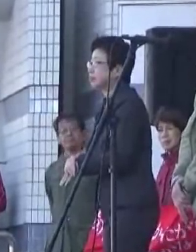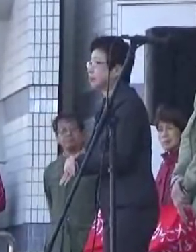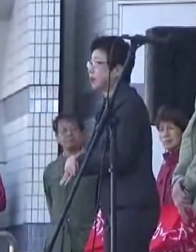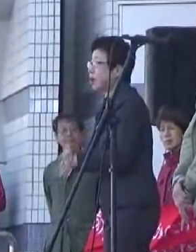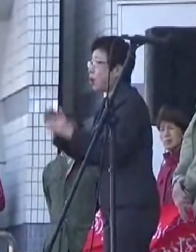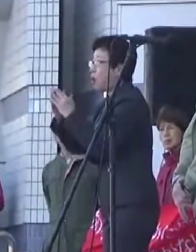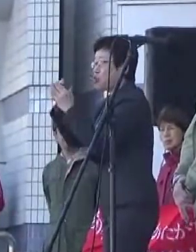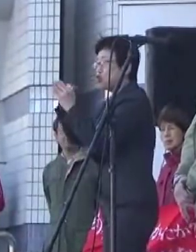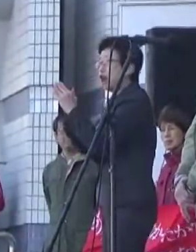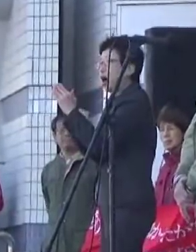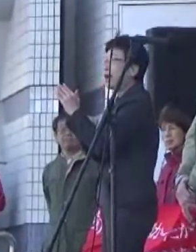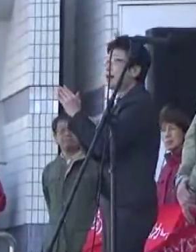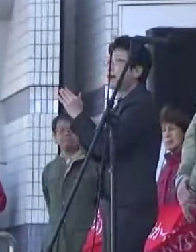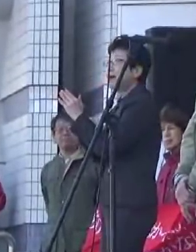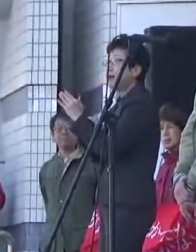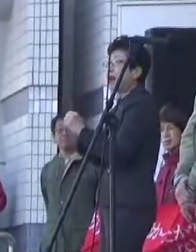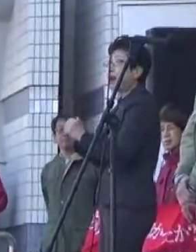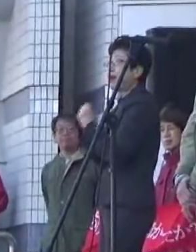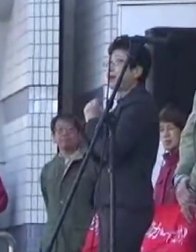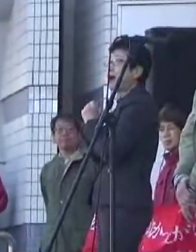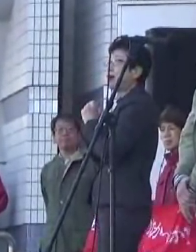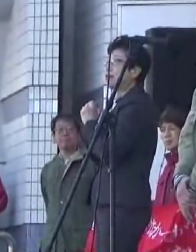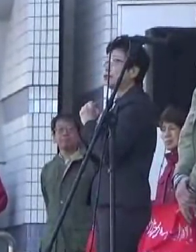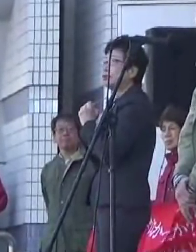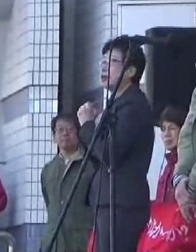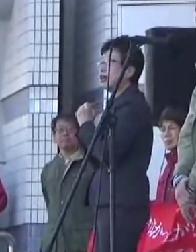屋内に避難していると